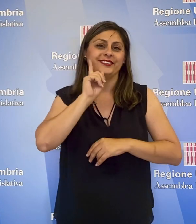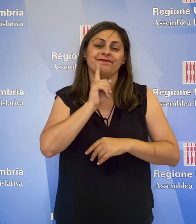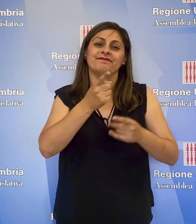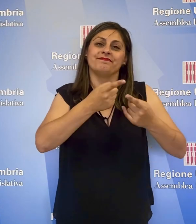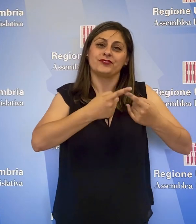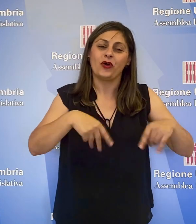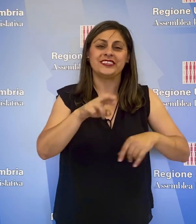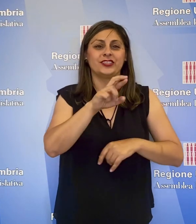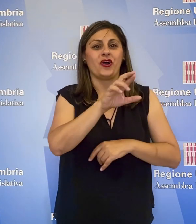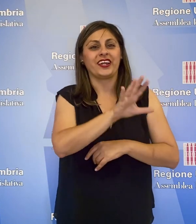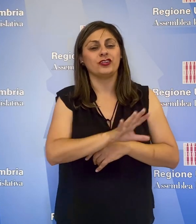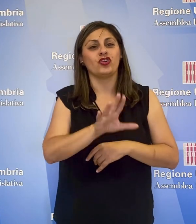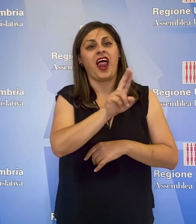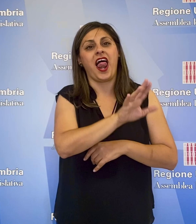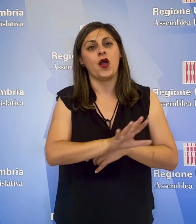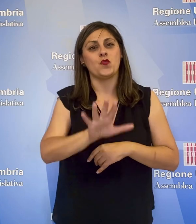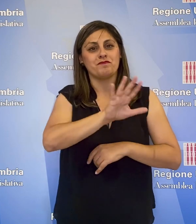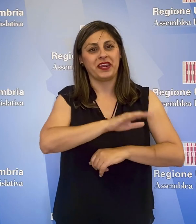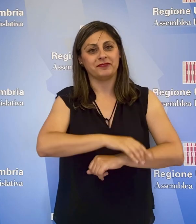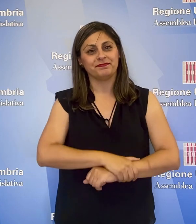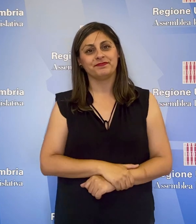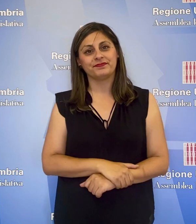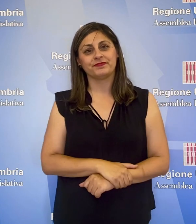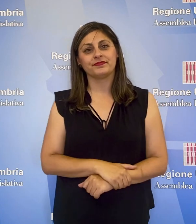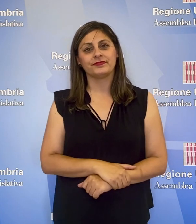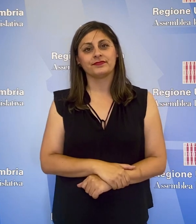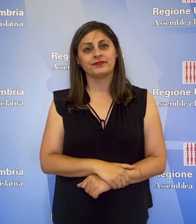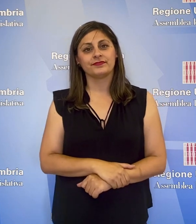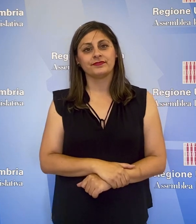dell'Umbria e l'ente nazionale Sordi, Consiglio regionale dell'Umbria.